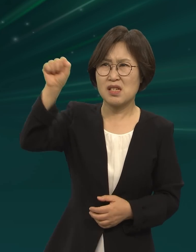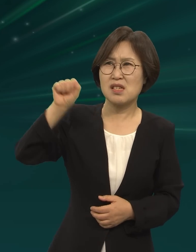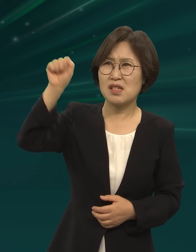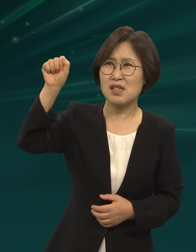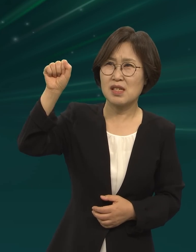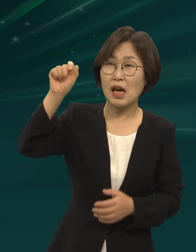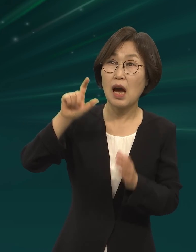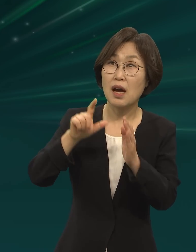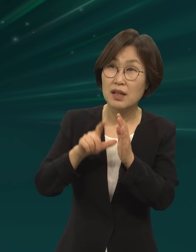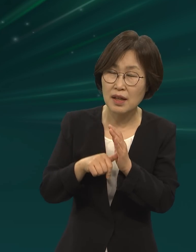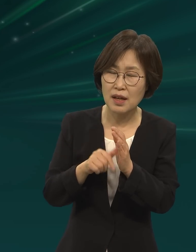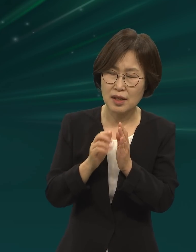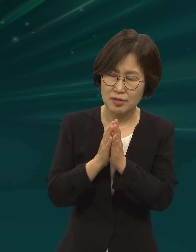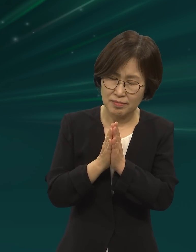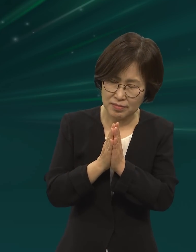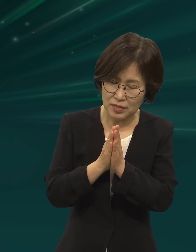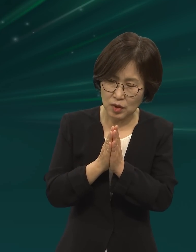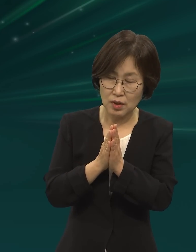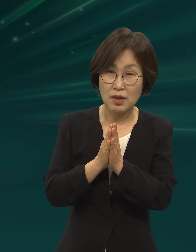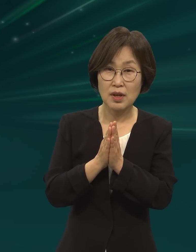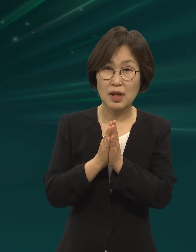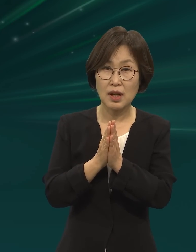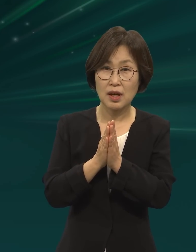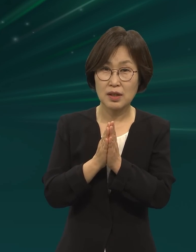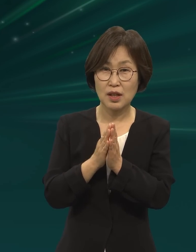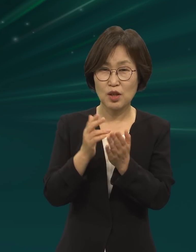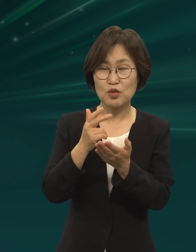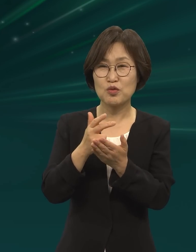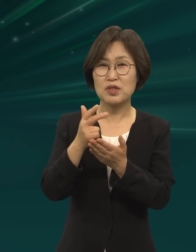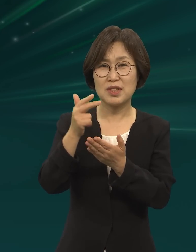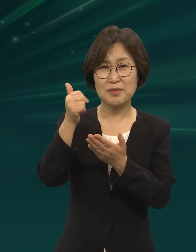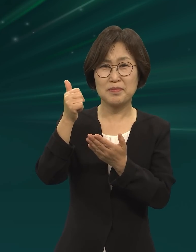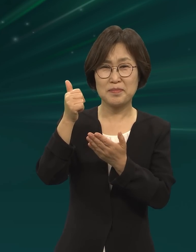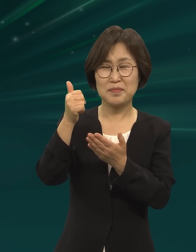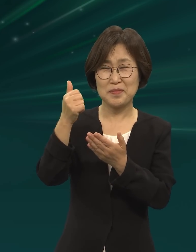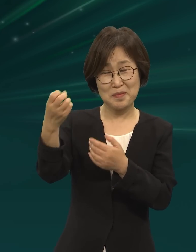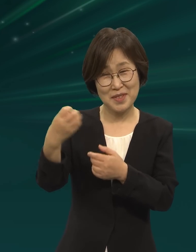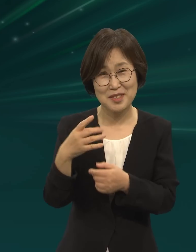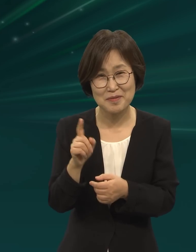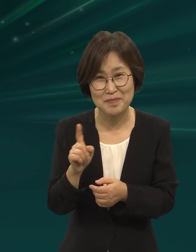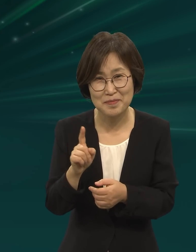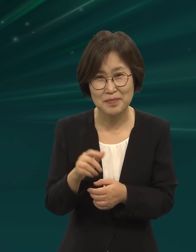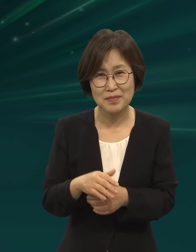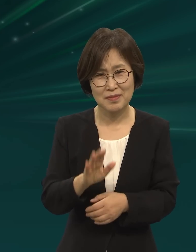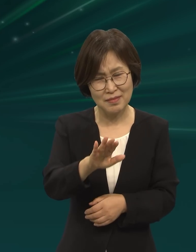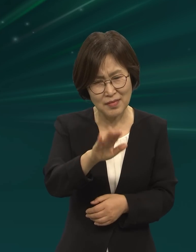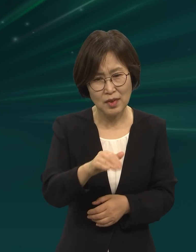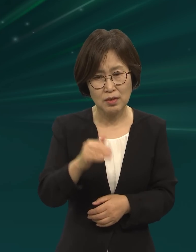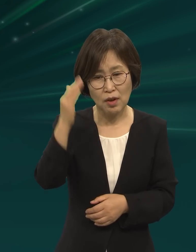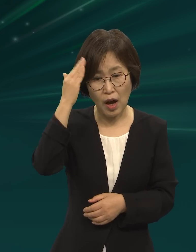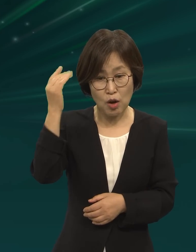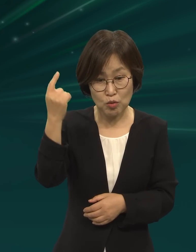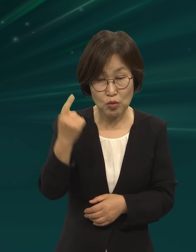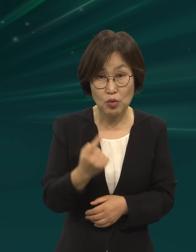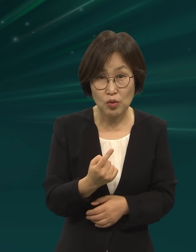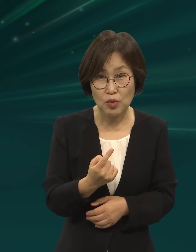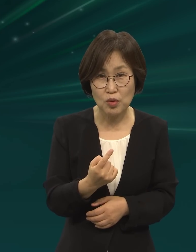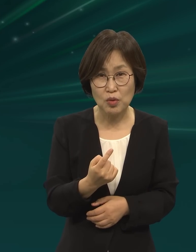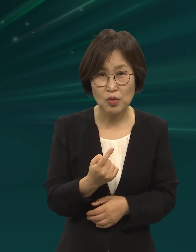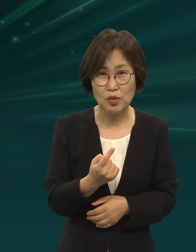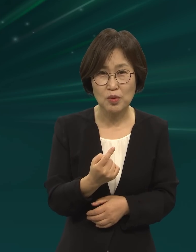그때 기도하면서 주님 앞에 주님이 이제 음성을 마음속에 야, 너 한국 올 수 있는 능력